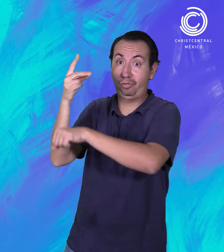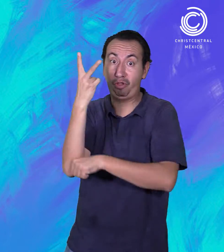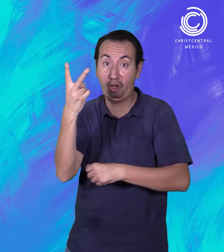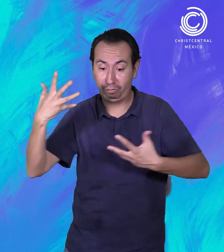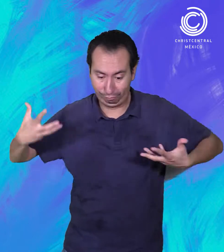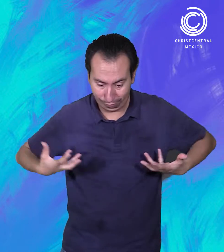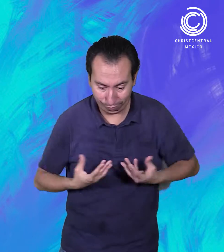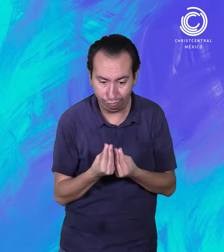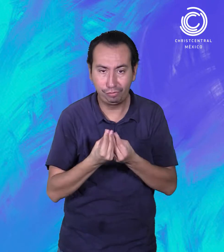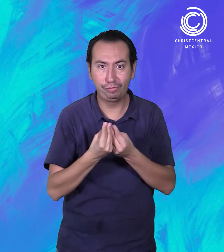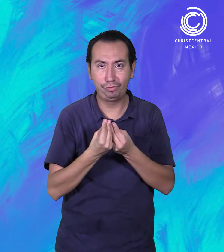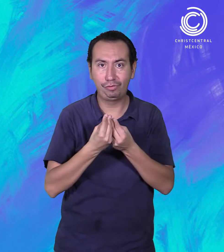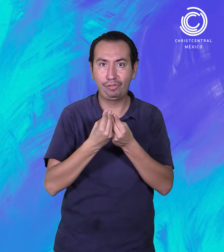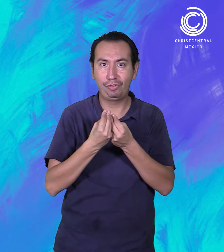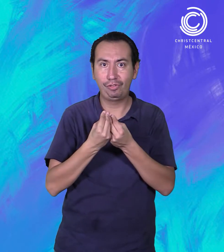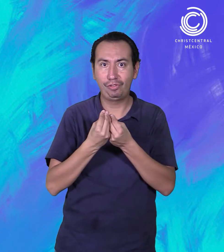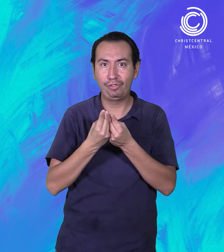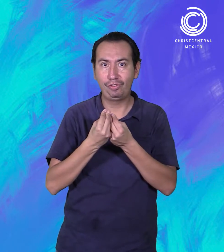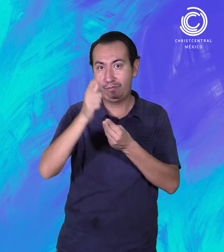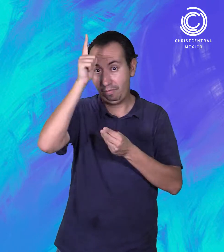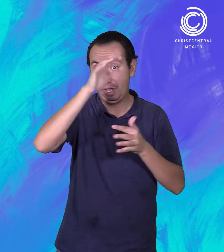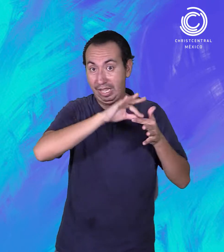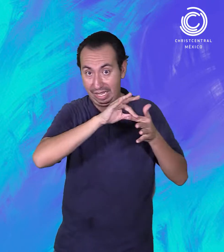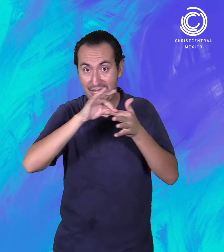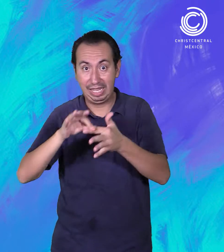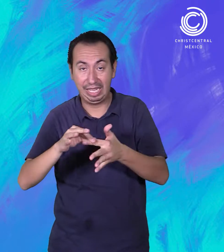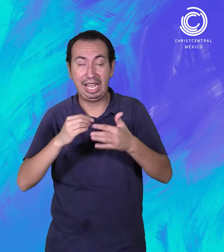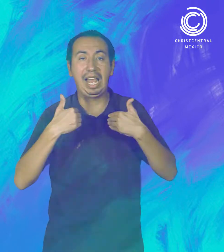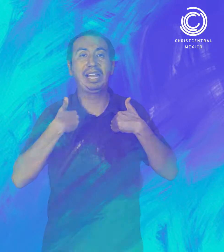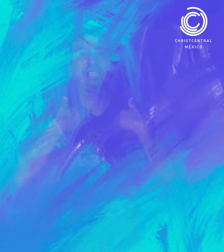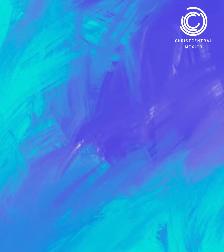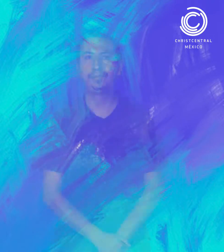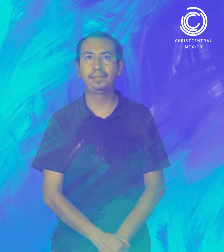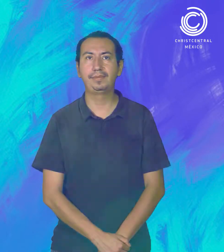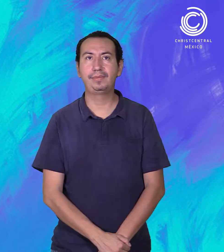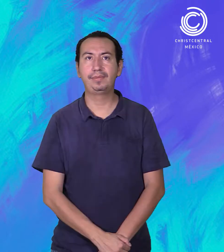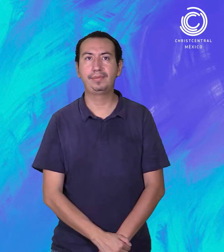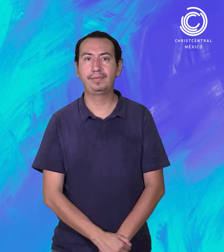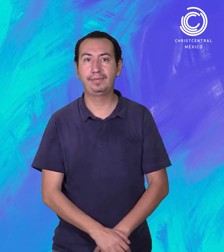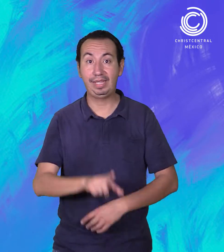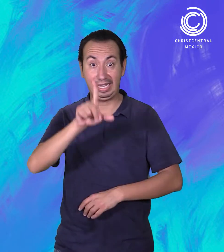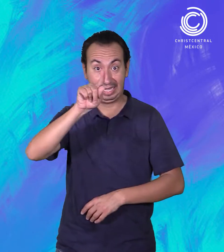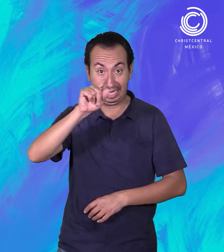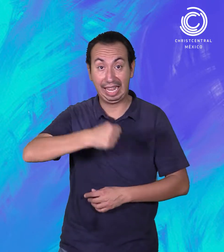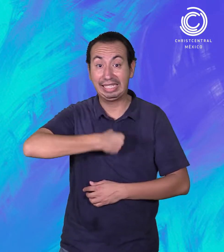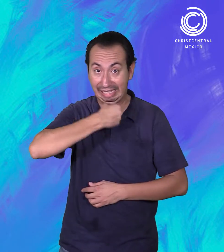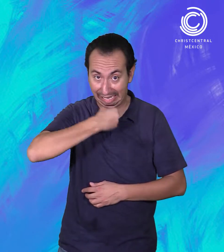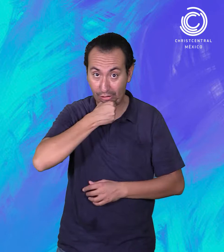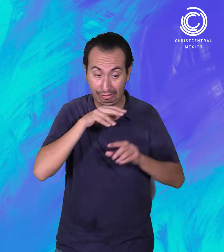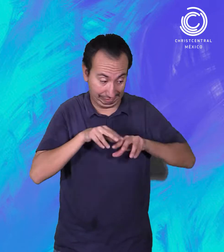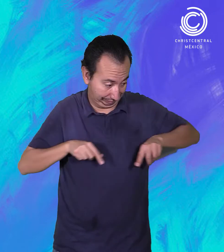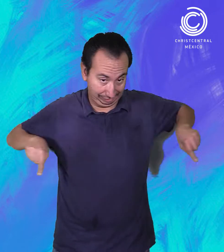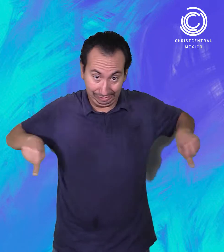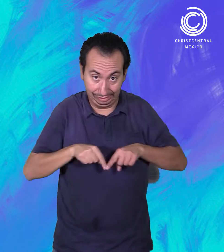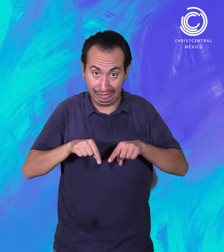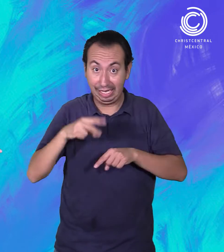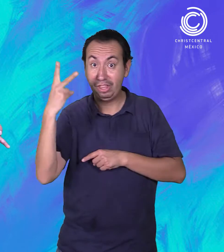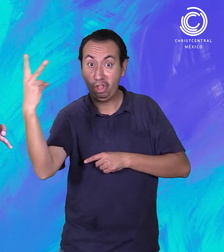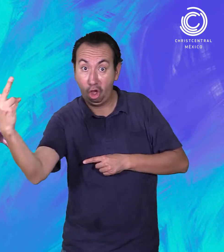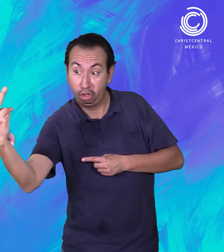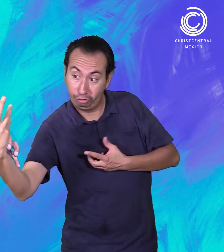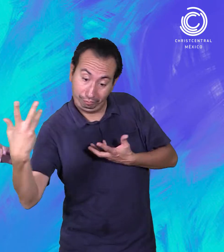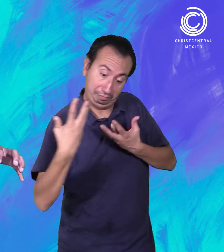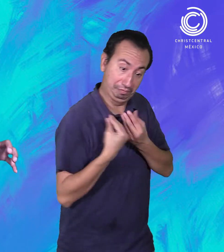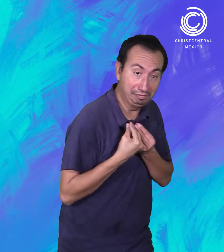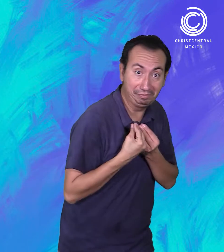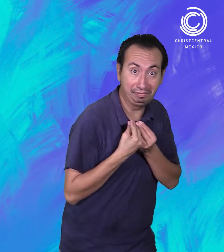capacitados por Dios, guiados por el Espíritu Santo, ahora entonces ya serían 70 ancianos, más los 2 que no llegaron, 72,